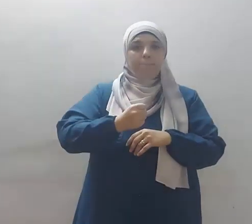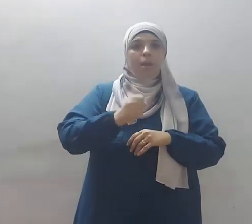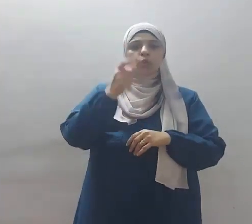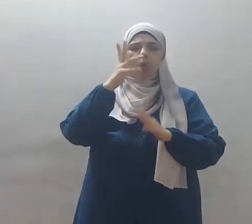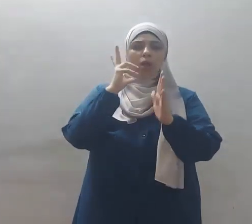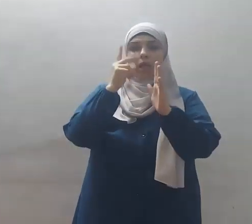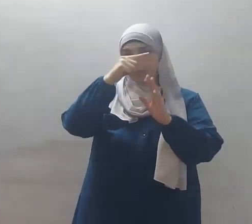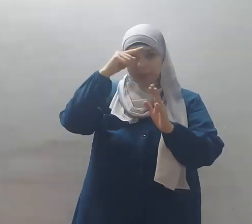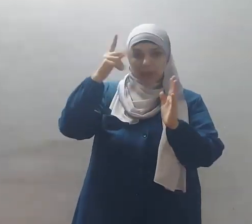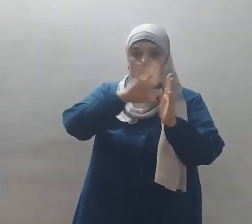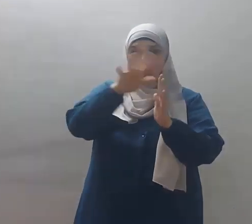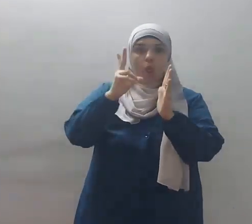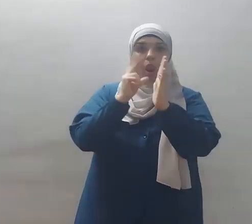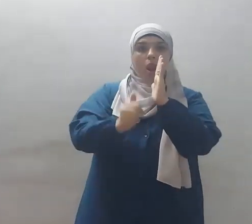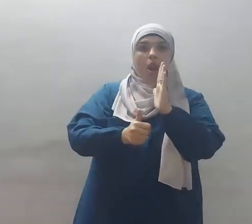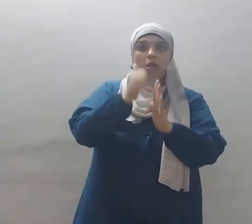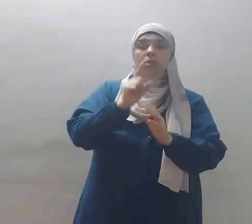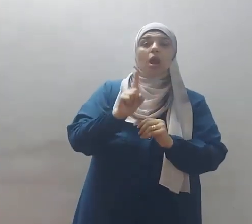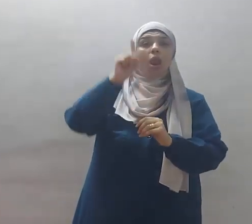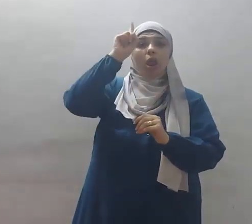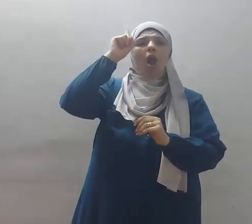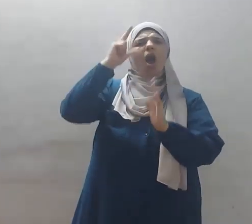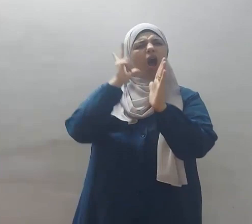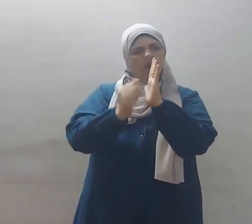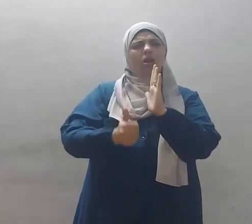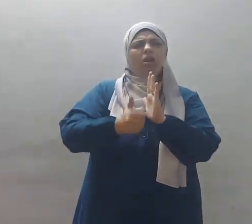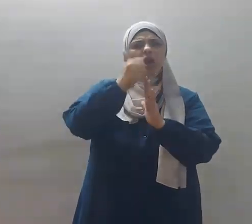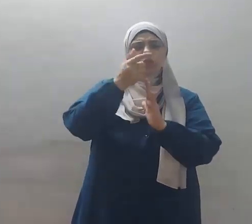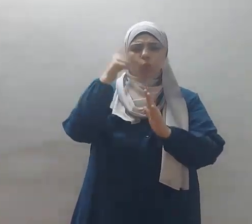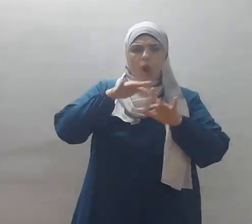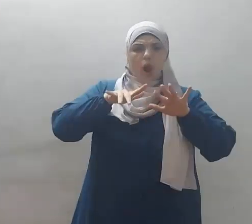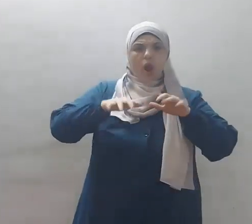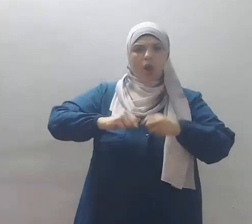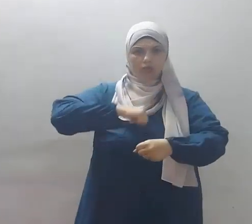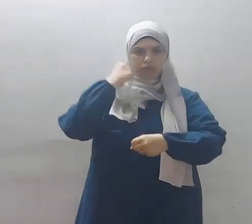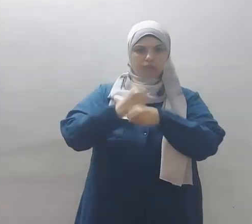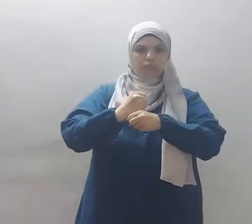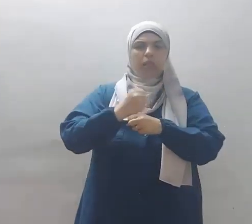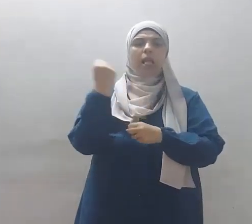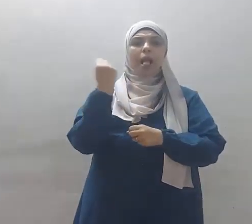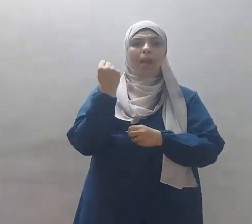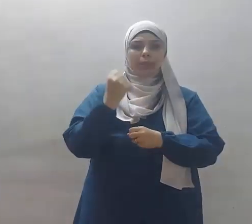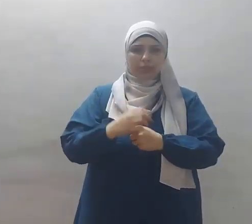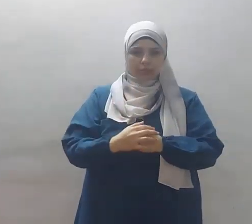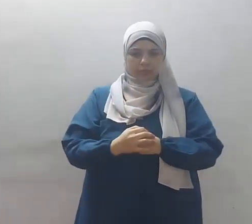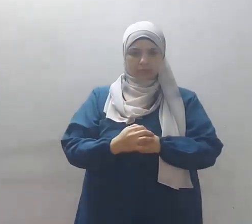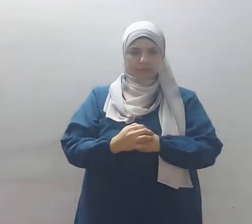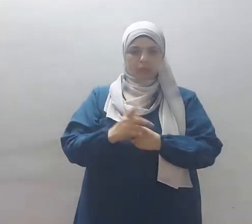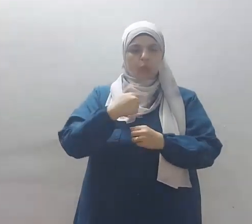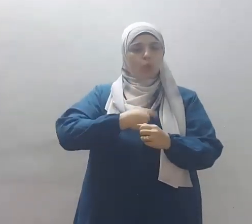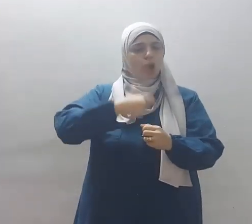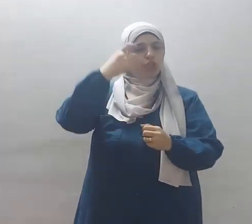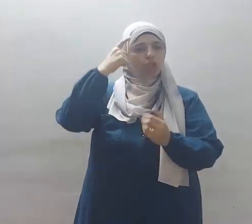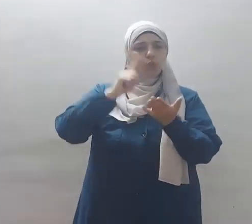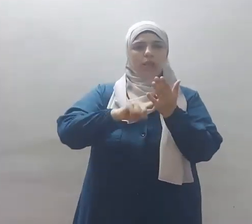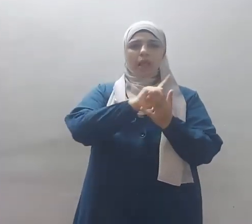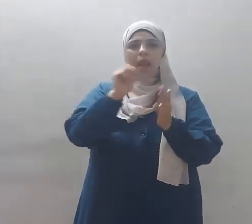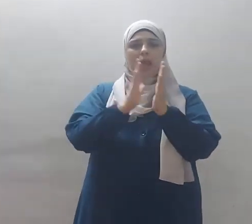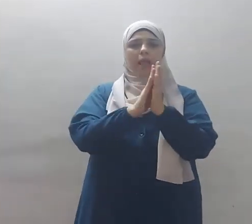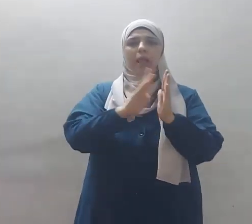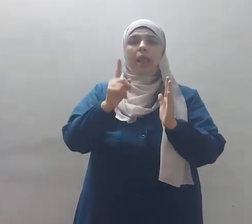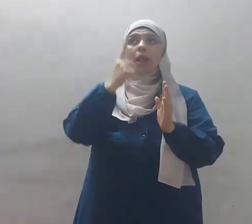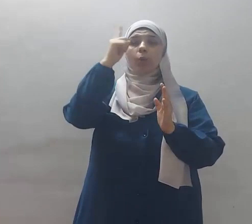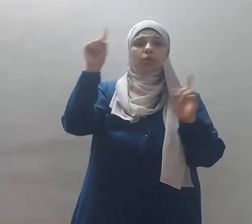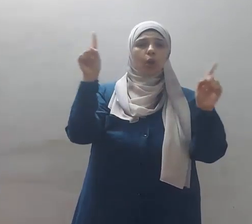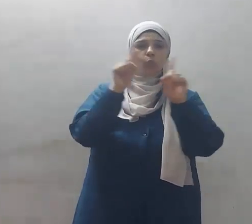ان تنصروا الله ينصركم ويثبت اقدامكم واشهد ان لا اله الا